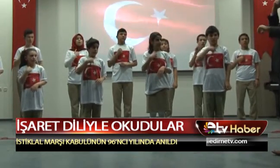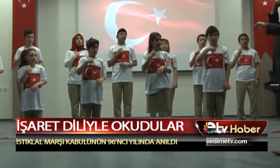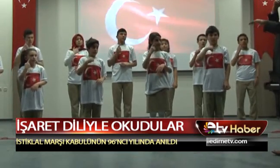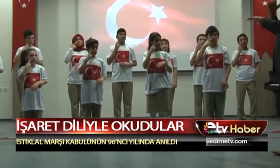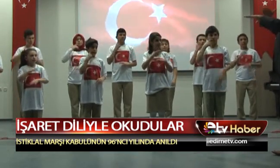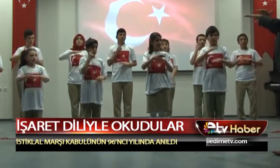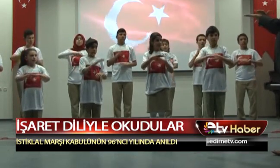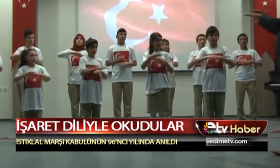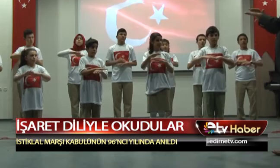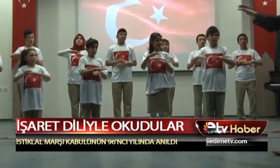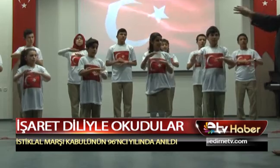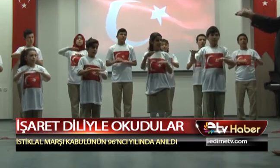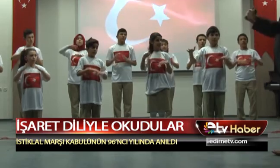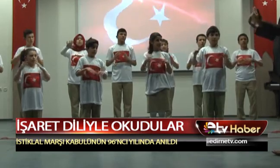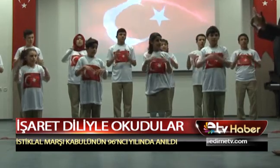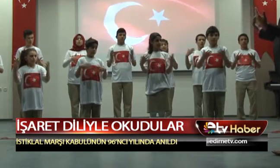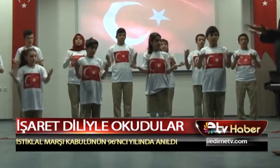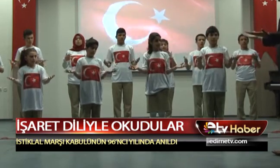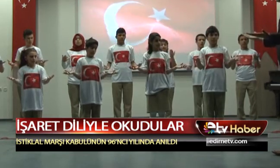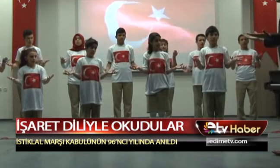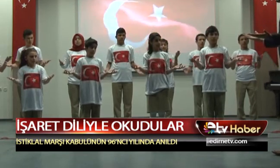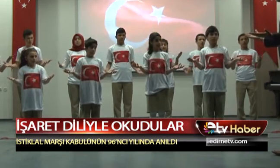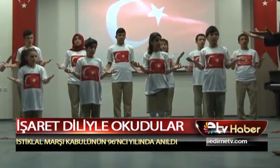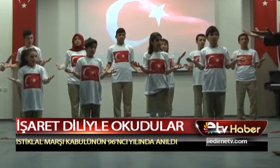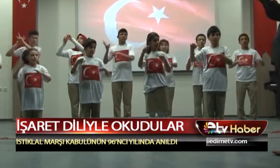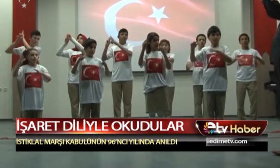Korosu, üzerlerinde Türk bayrağı olan tişörtle sahneye çıktı.